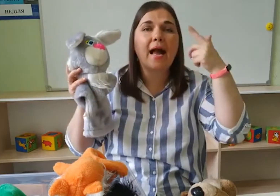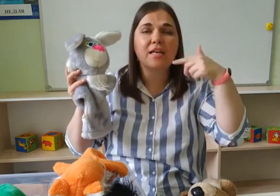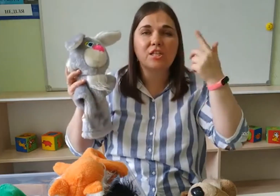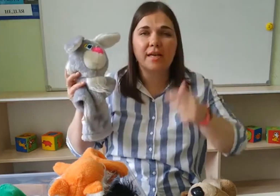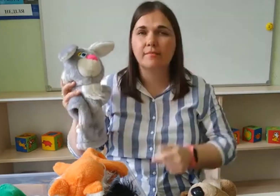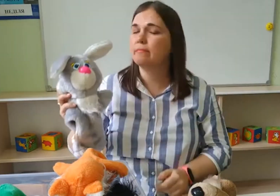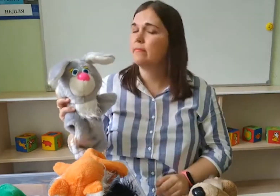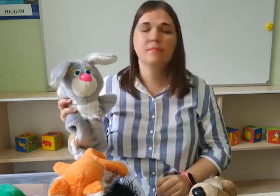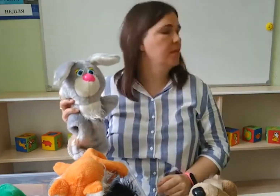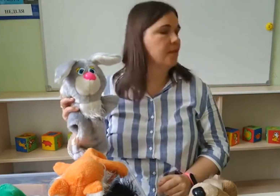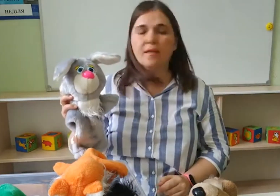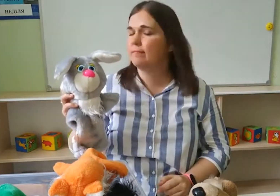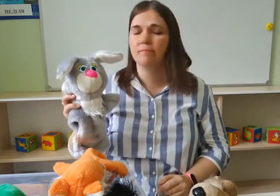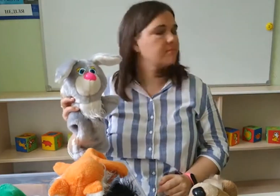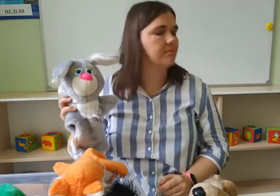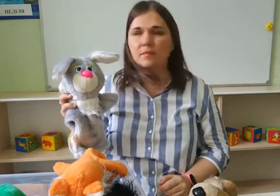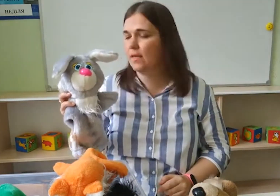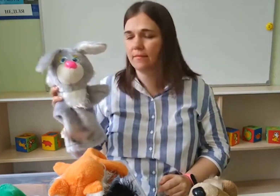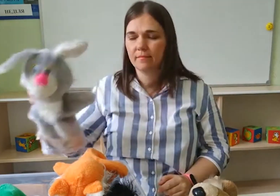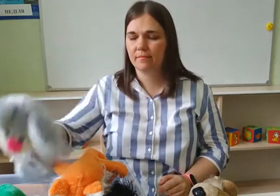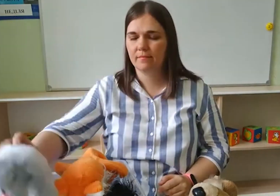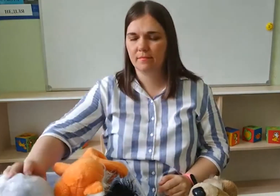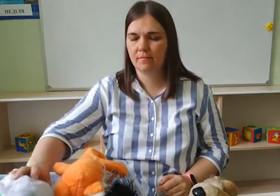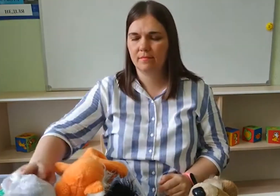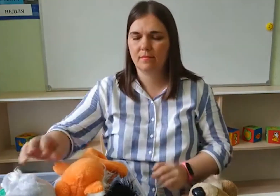каже, ні, ні.